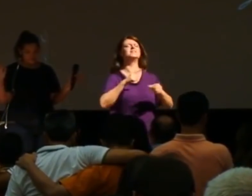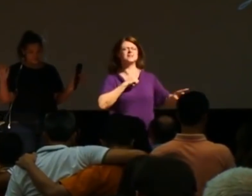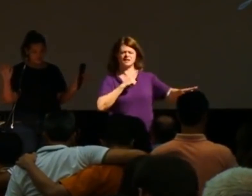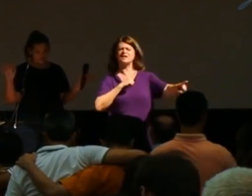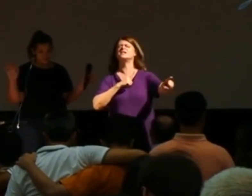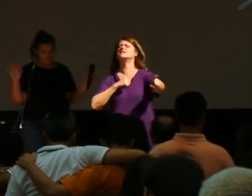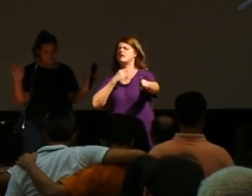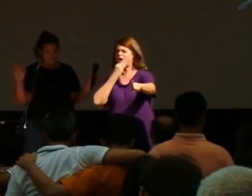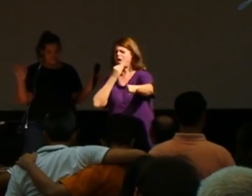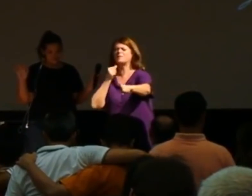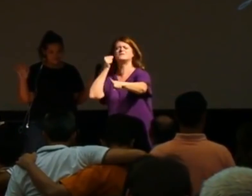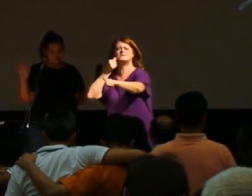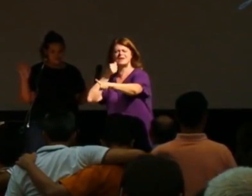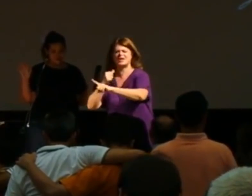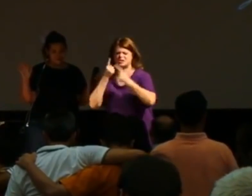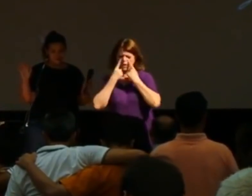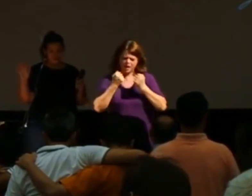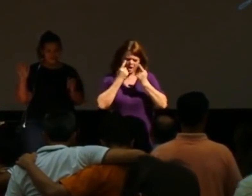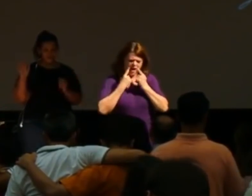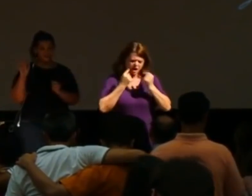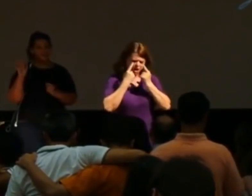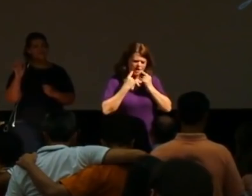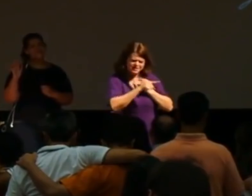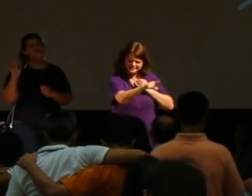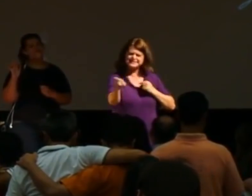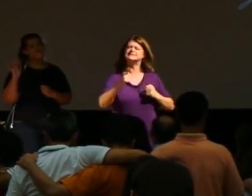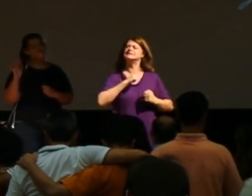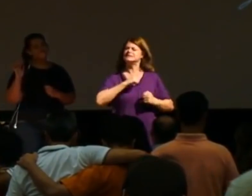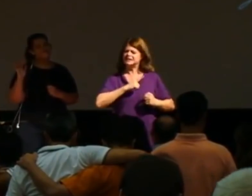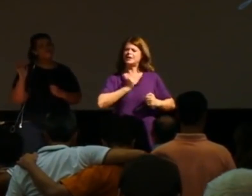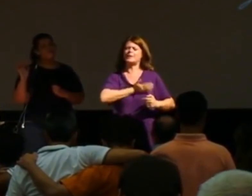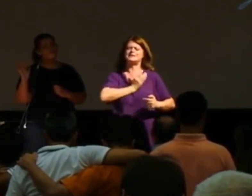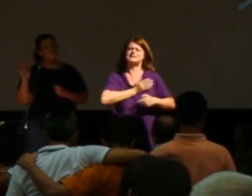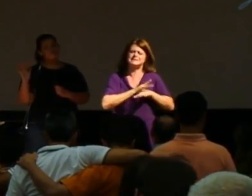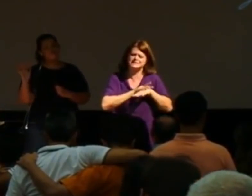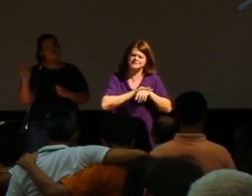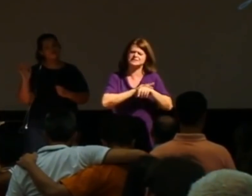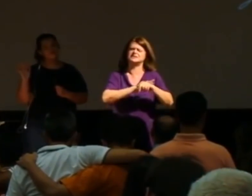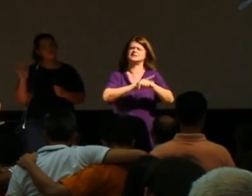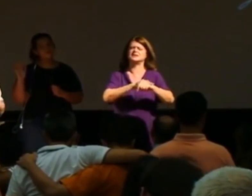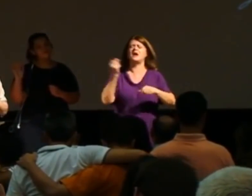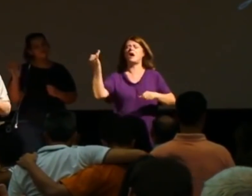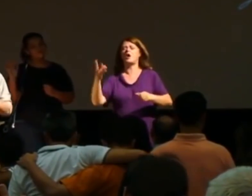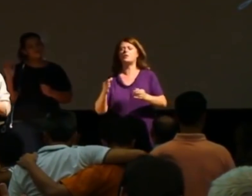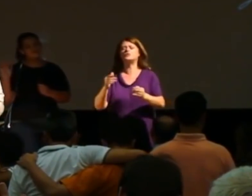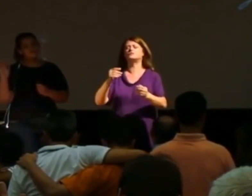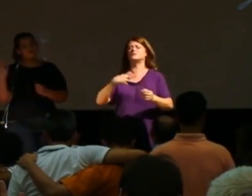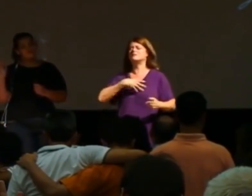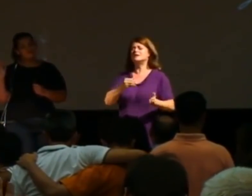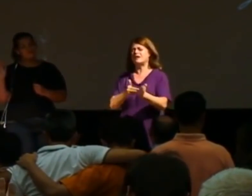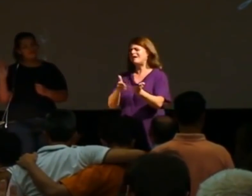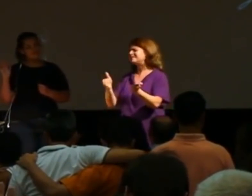por outros homens e mulheres que estão perdidos. São filhos, Pai, que se afastaram e não querem mais voltar,